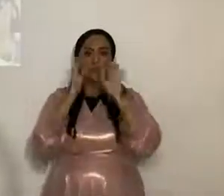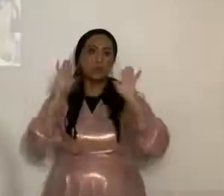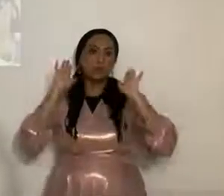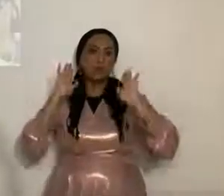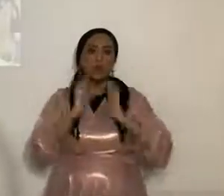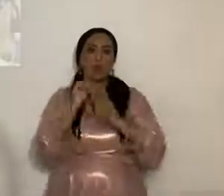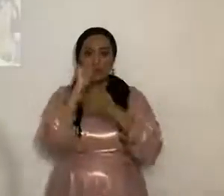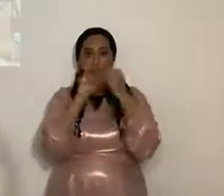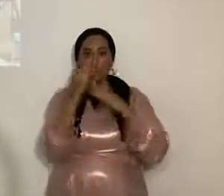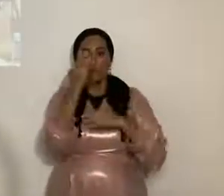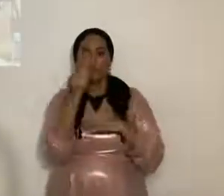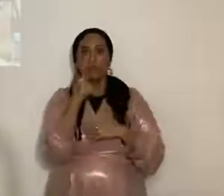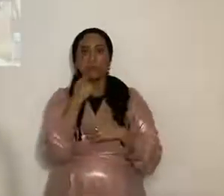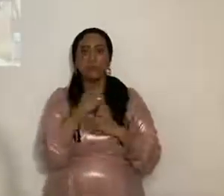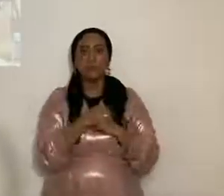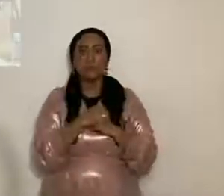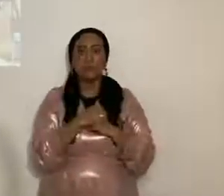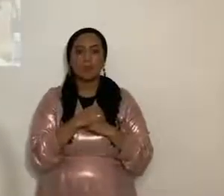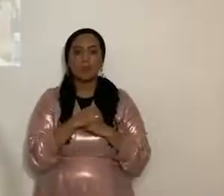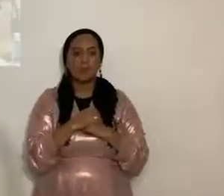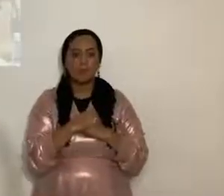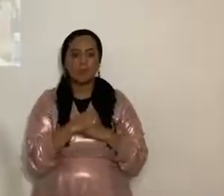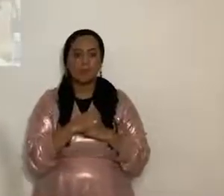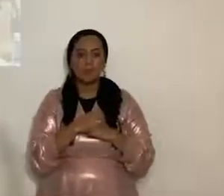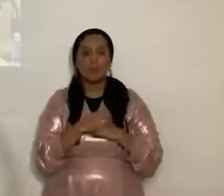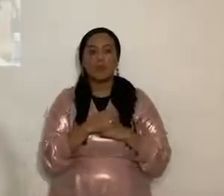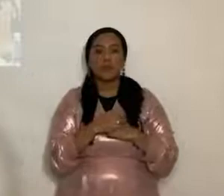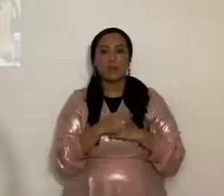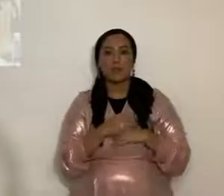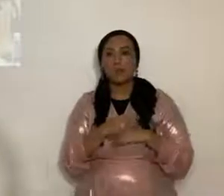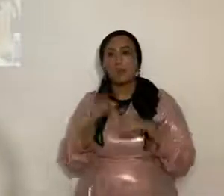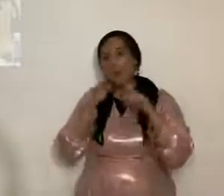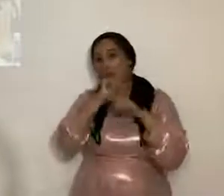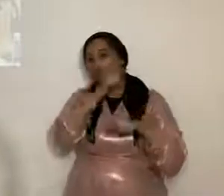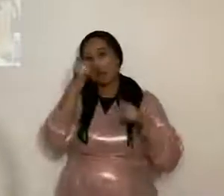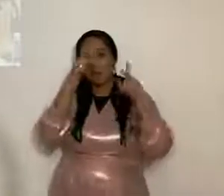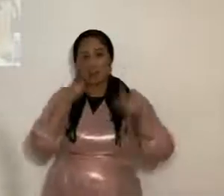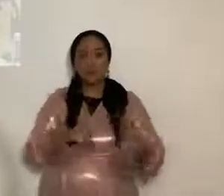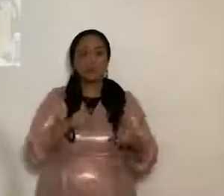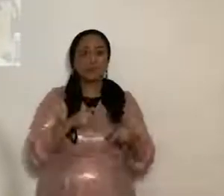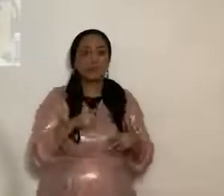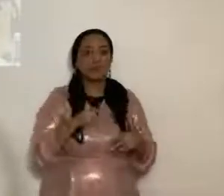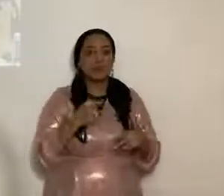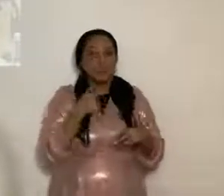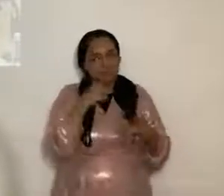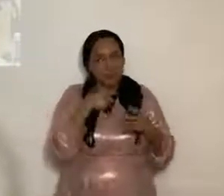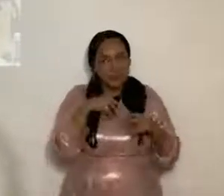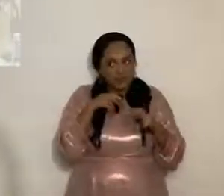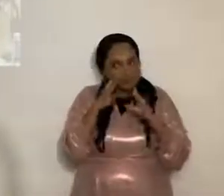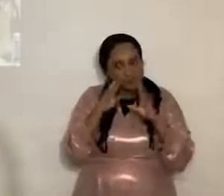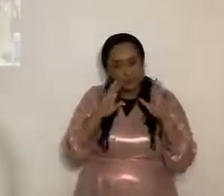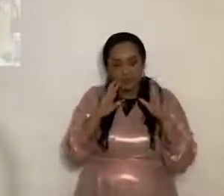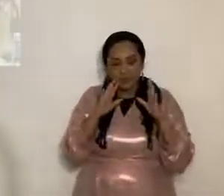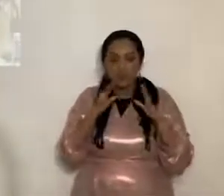verso 14. Vamos a leer desde el 13. Mas el publicano, estando lejos, no quería ni aun alzar los ojos